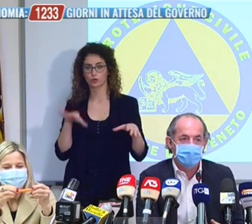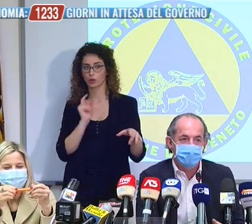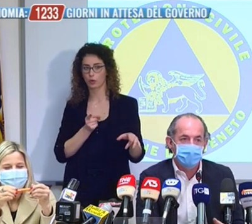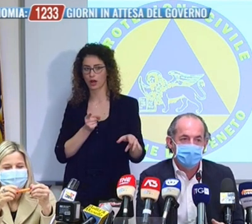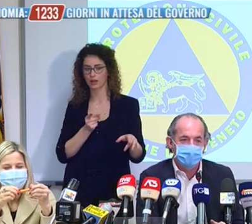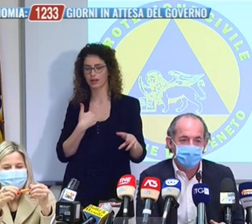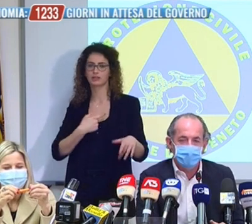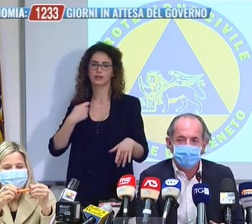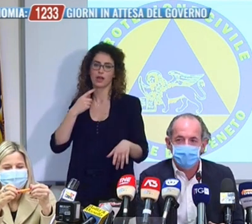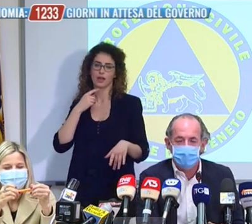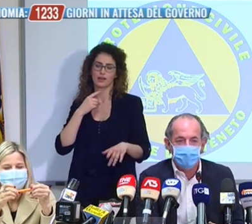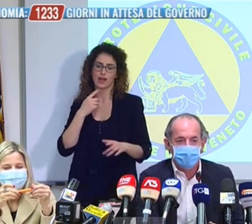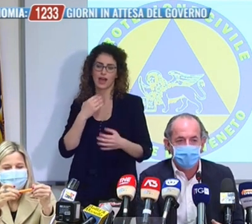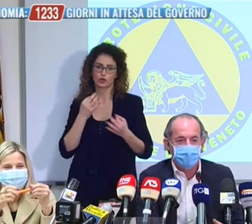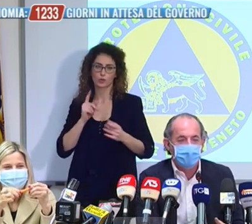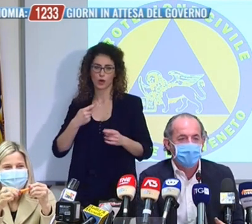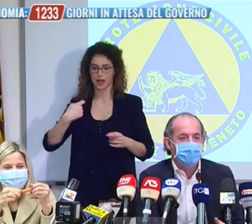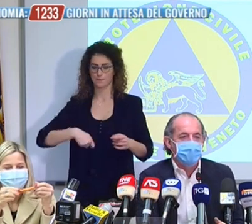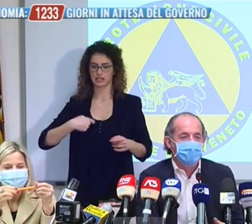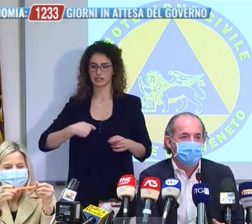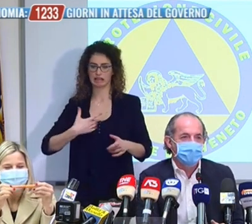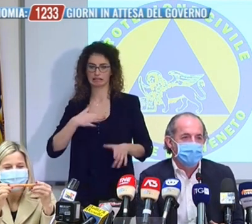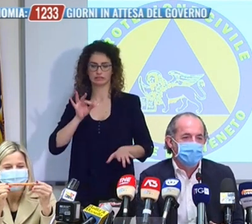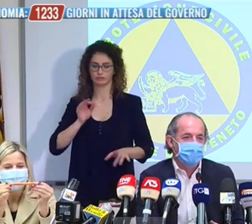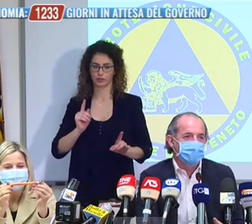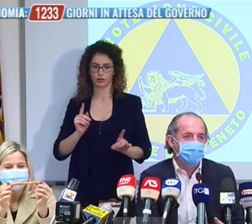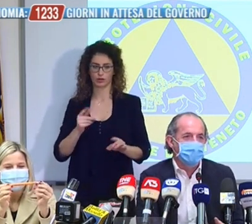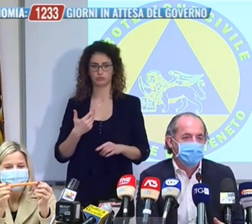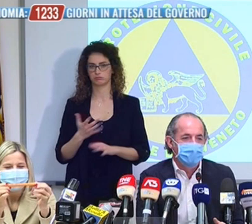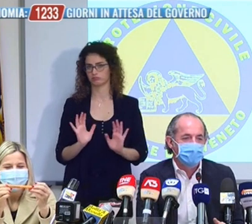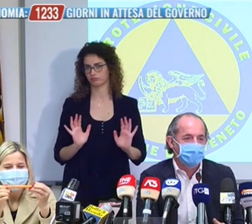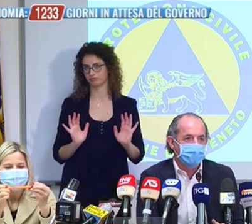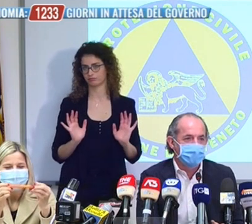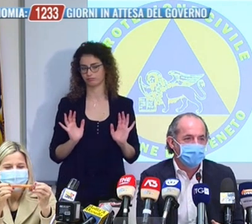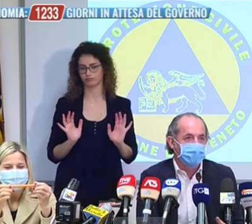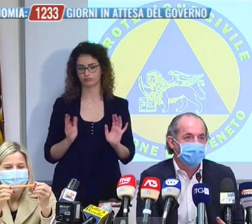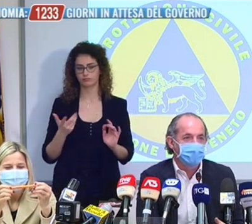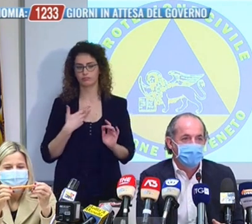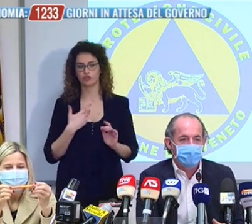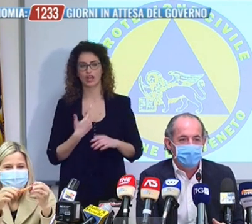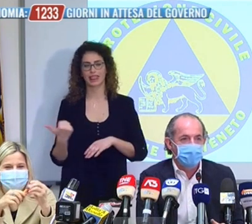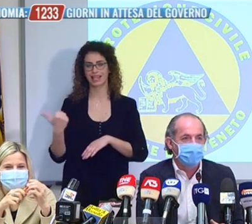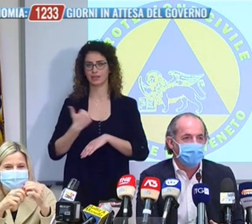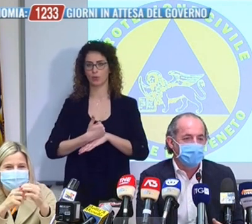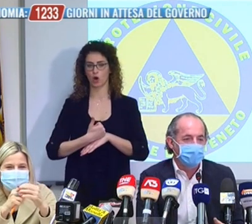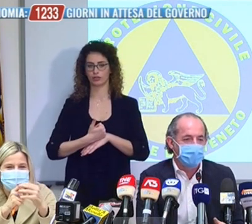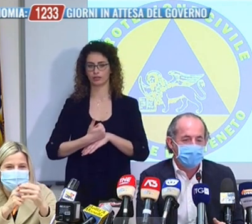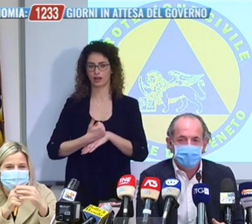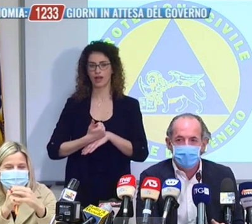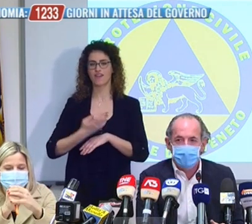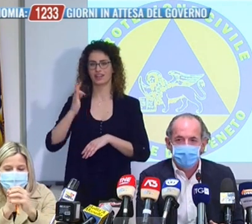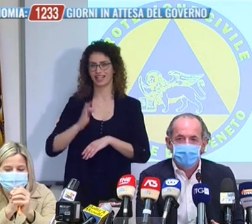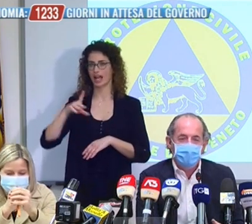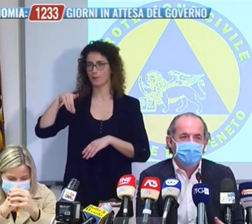che il presidente non si esprima, che si esprimano i cittadini. Poi abbiamo due testimoni, abbiamo una super testimone che è Federica